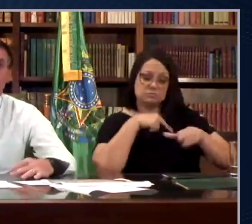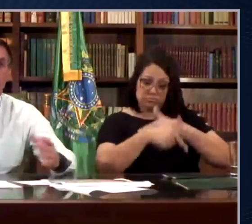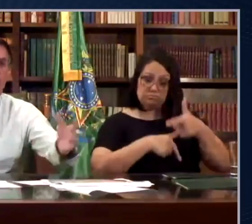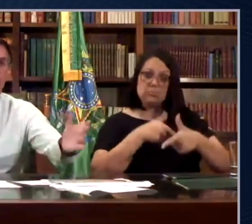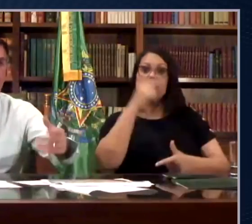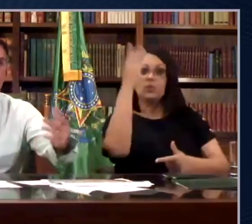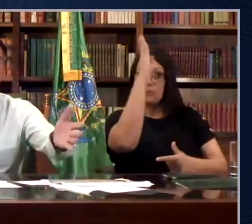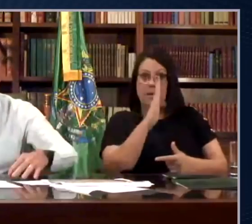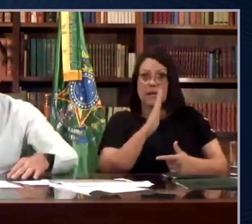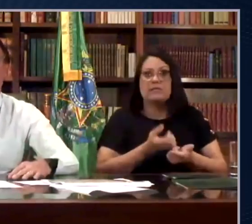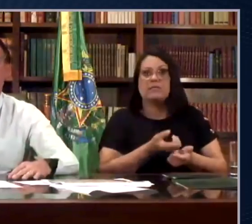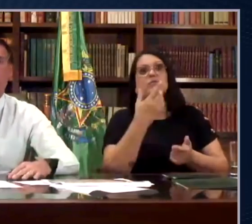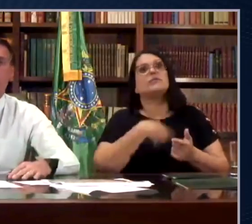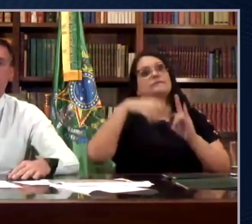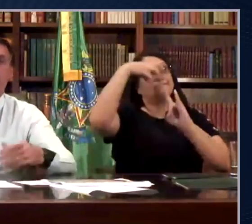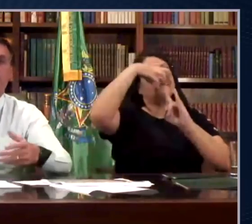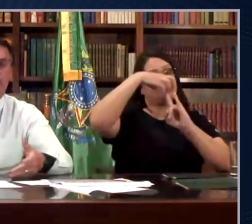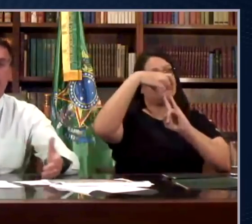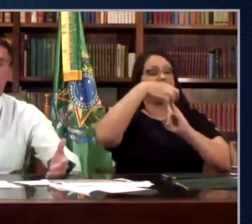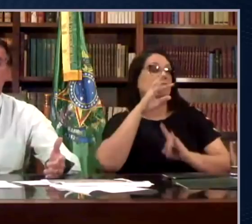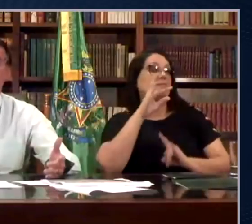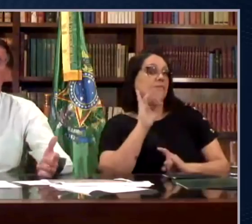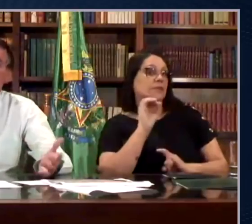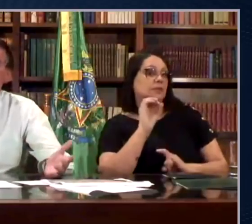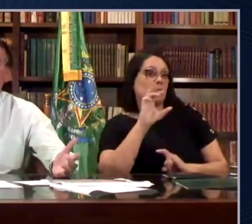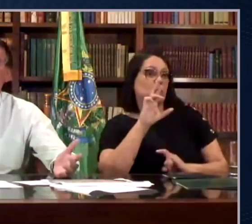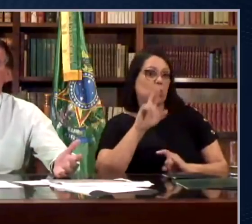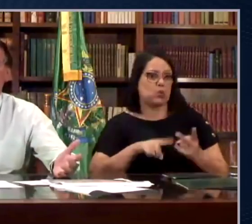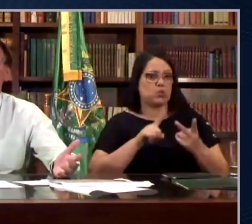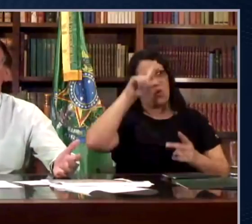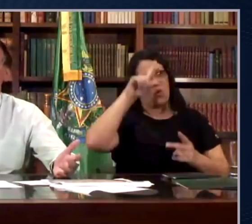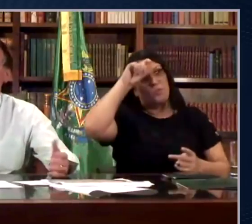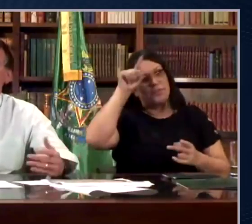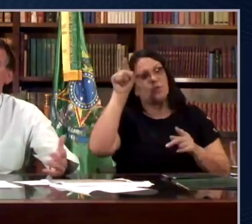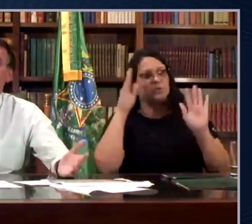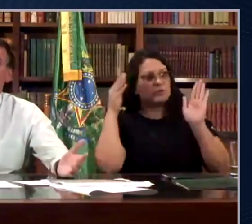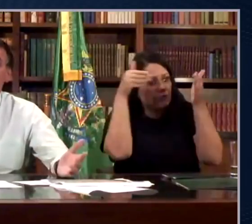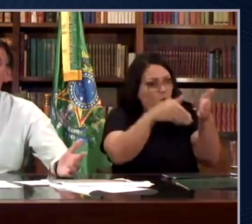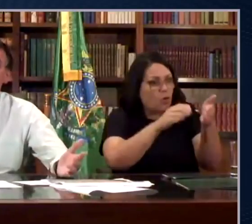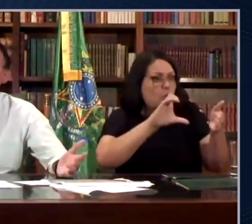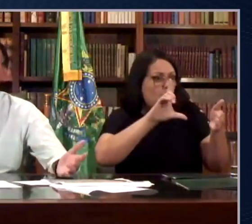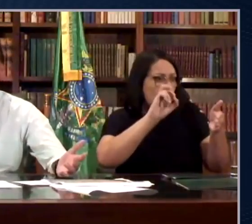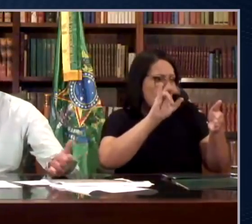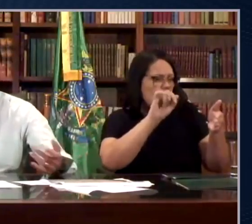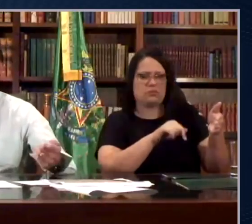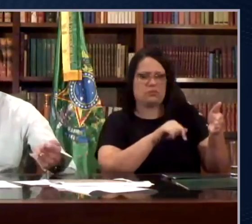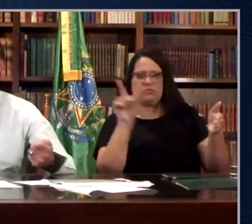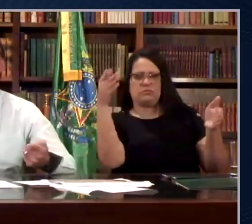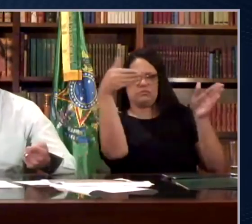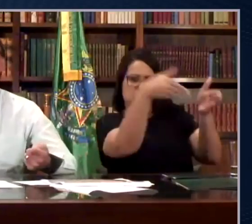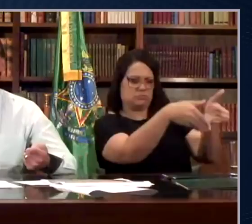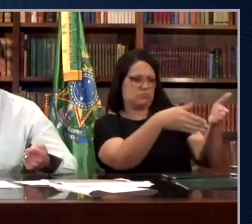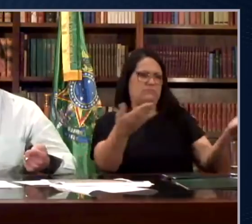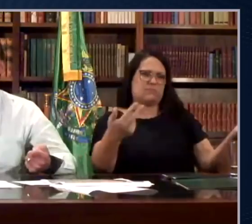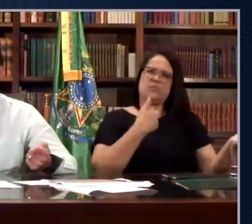vários, Fiocruz, Alberto Einstein trabalham em cima disso. Ninguém ia trabalhar em cima de uma coisa que não tivesse esperança. Você não vai, por exemplo, pegar